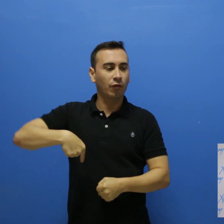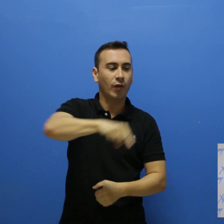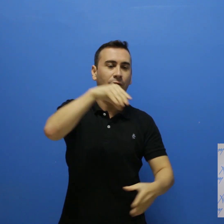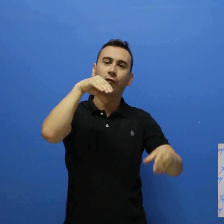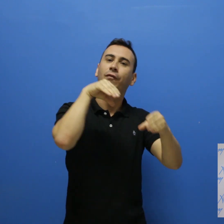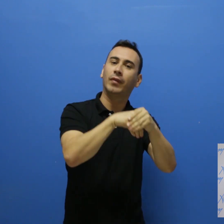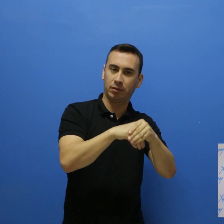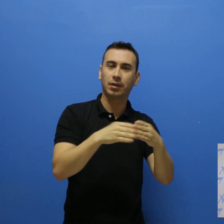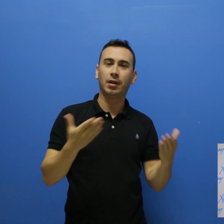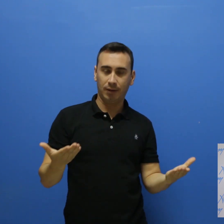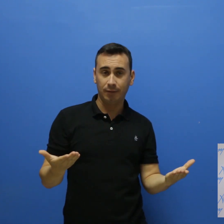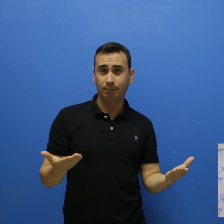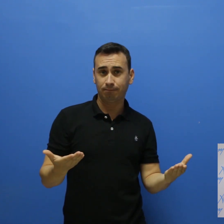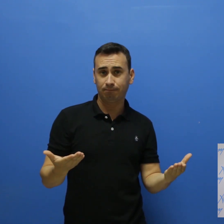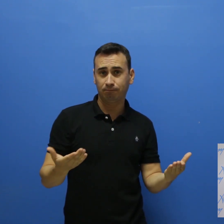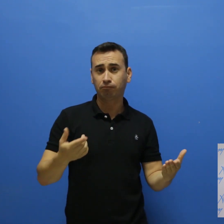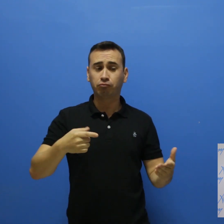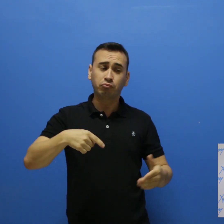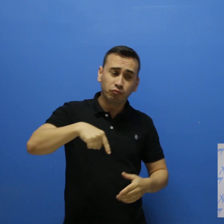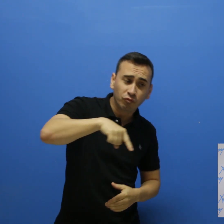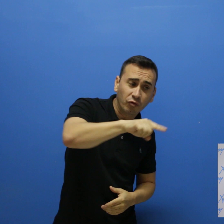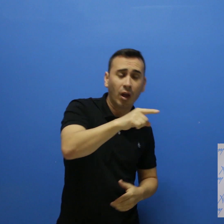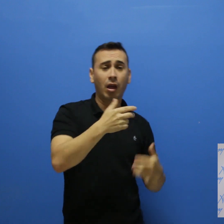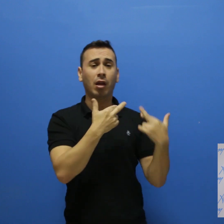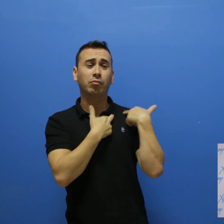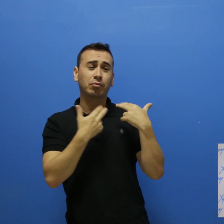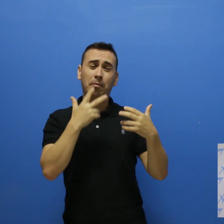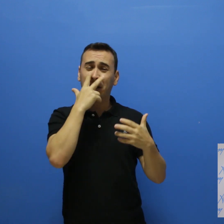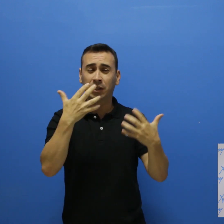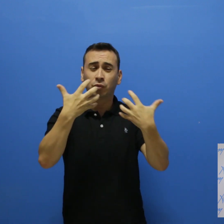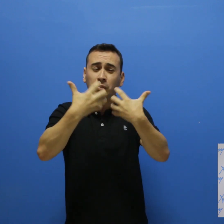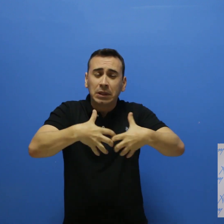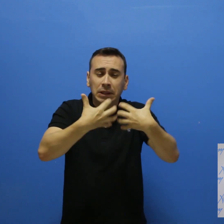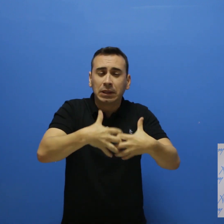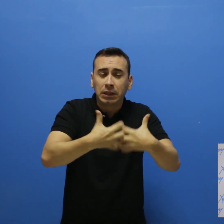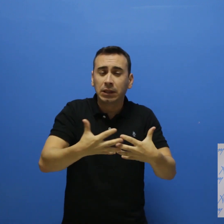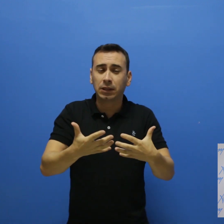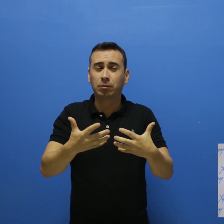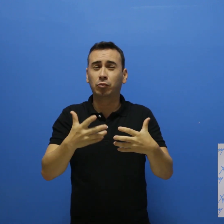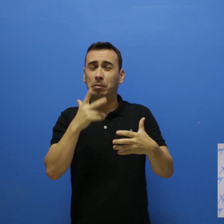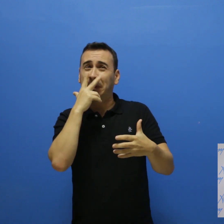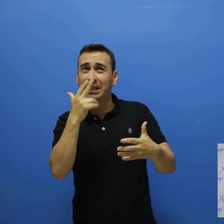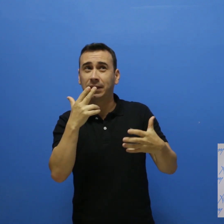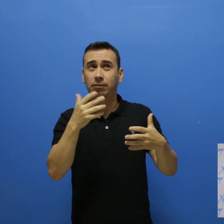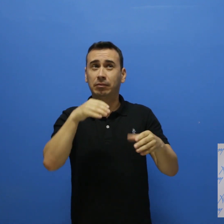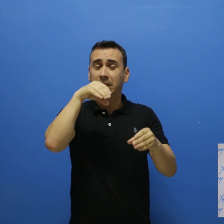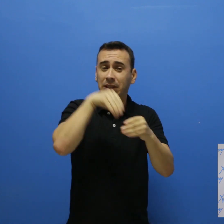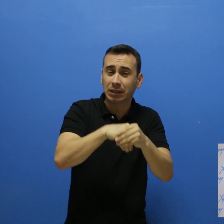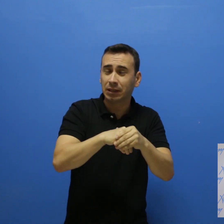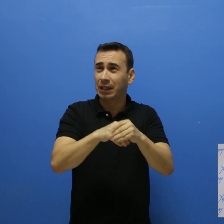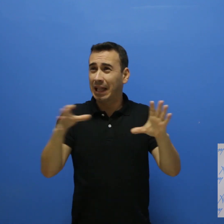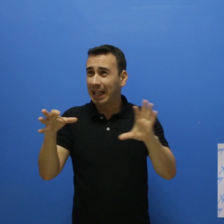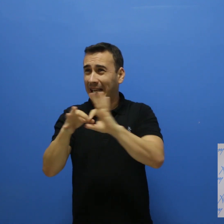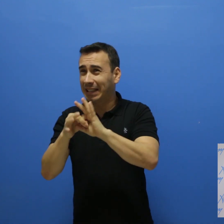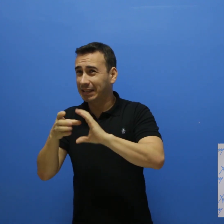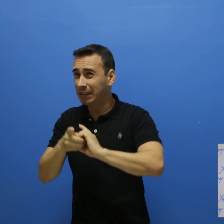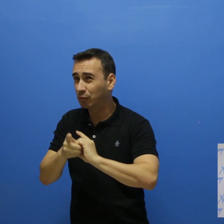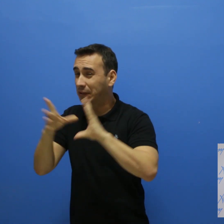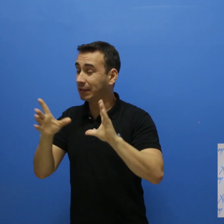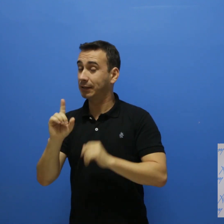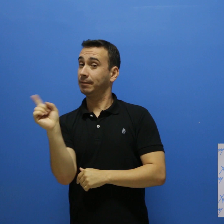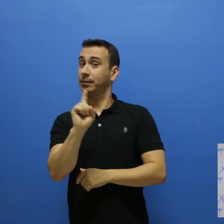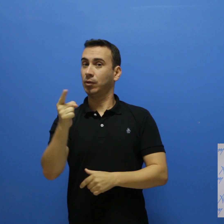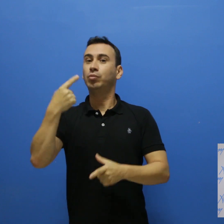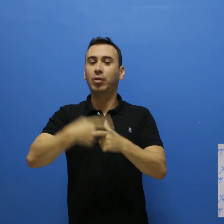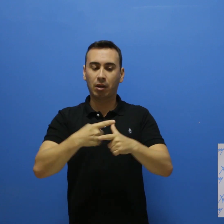votar, num mecanismo da eleição que na verdade nem democrático é. Como nós vimos, é uma instituição